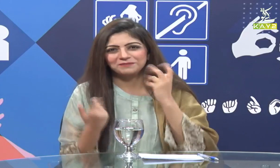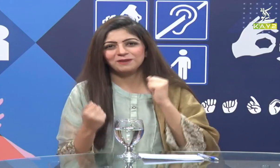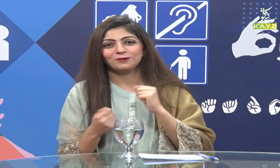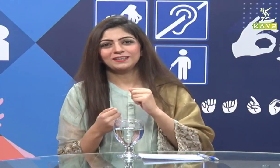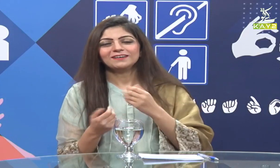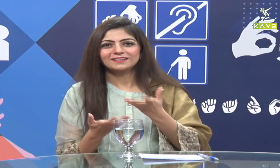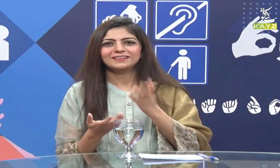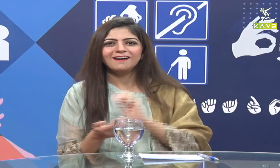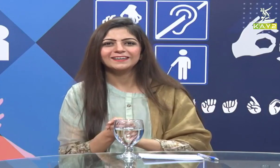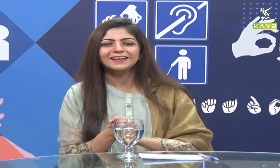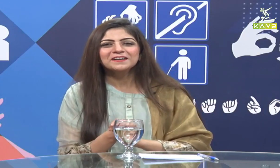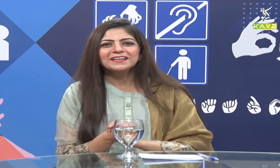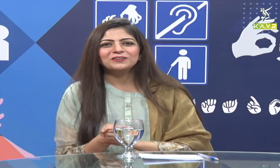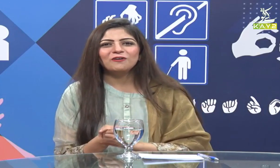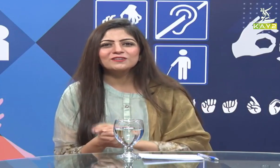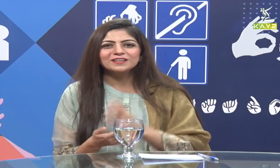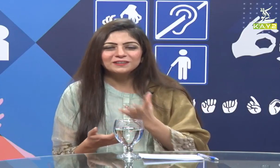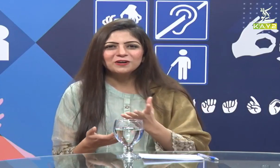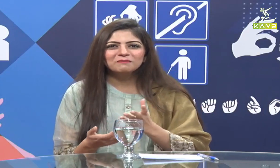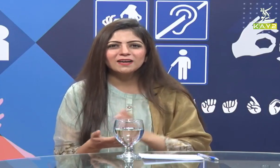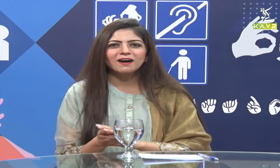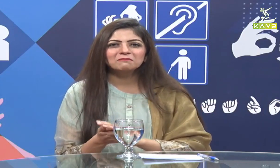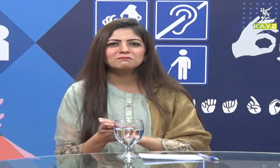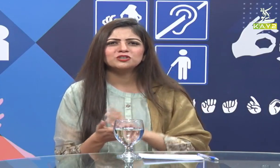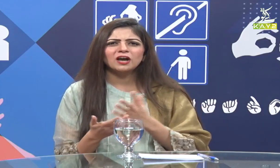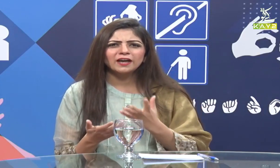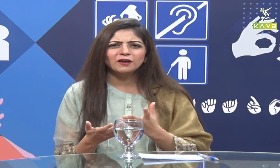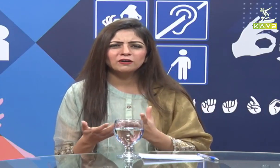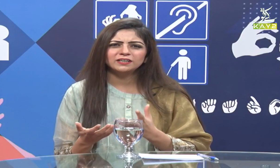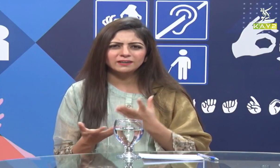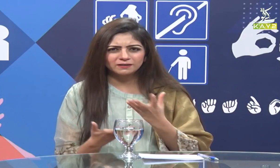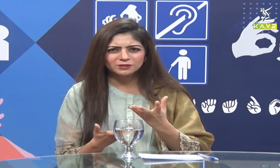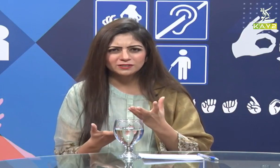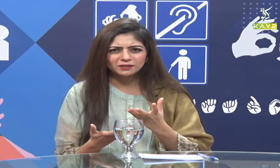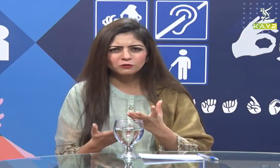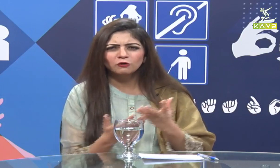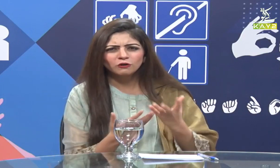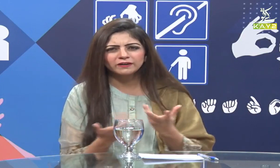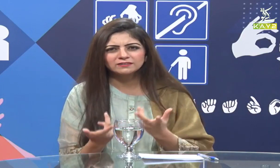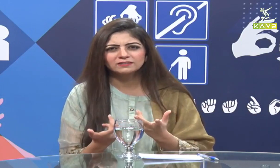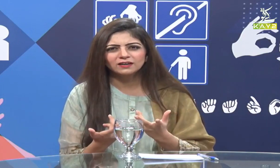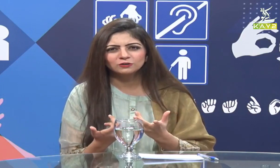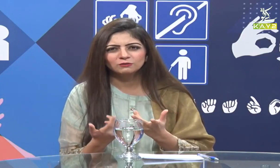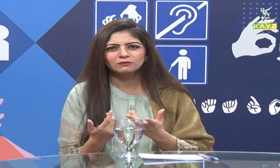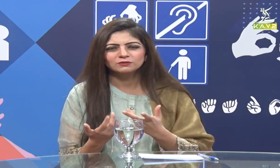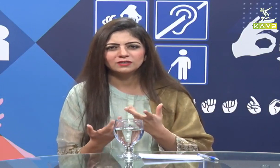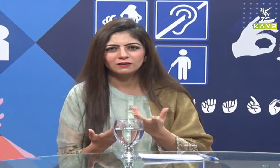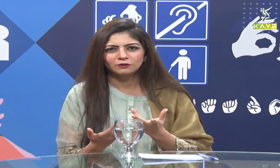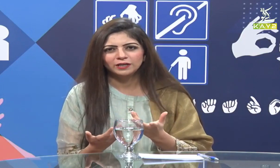गर्मियाँ बोल दिया, सर्दियाँ आ गई हैं, तो सर्दियों में हम चाय और ये गर्म चीज़ें, कोल्ड ड्रिंक्स का तो उस तरह वो नहीं